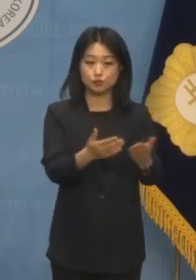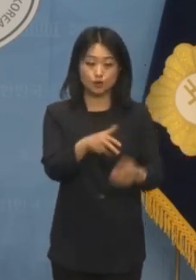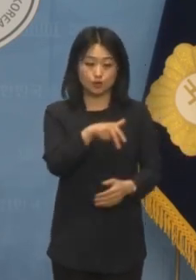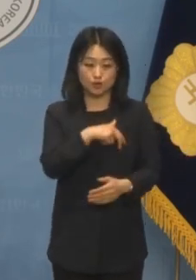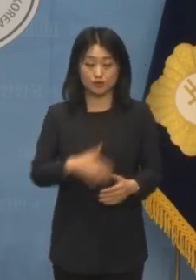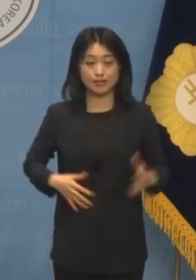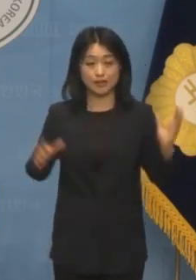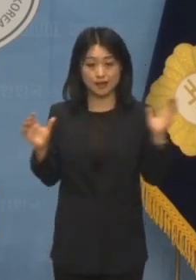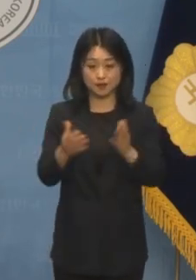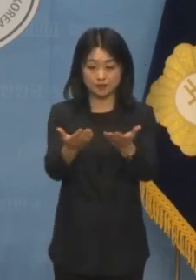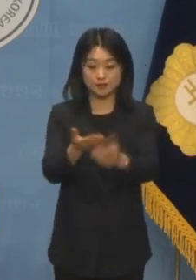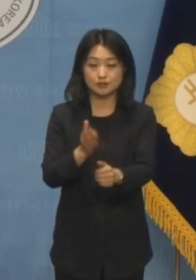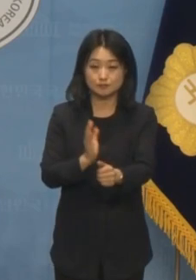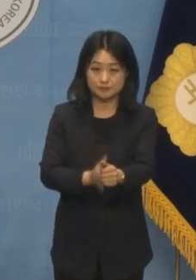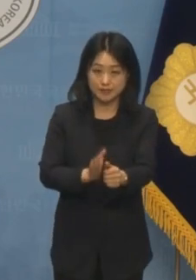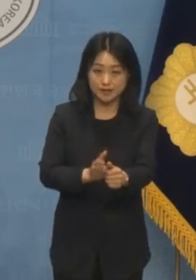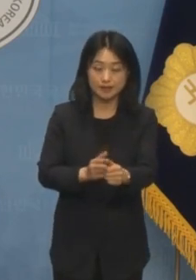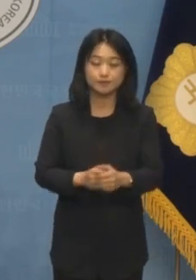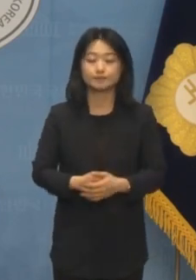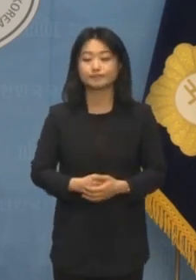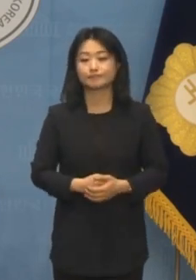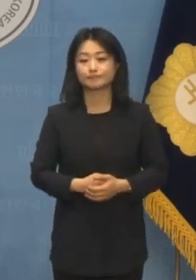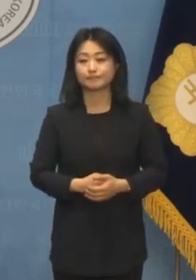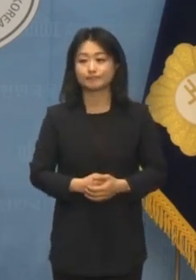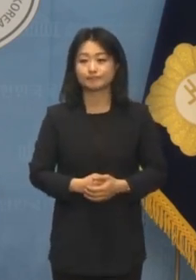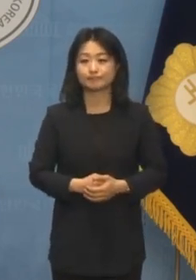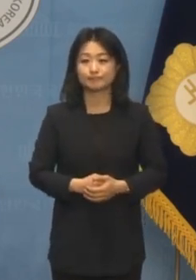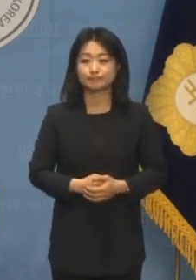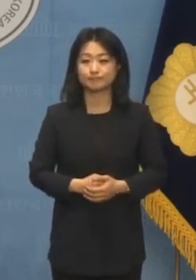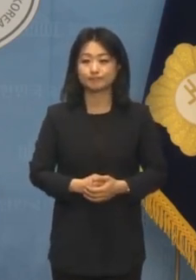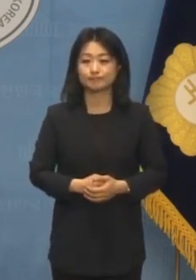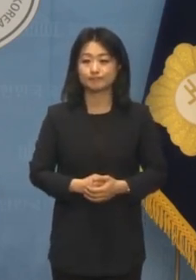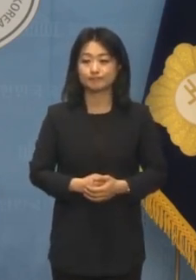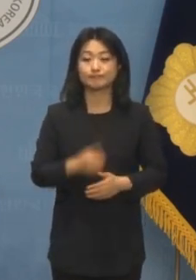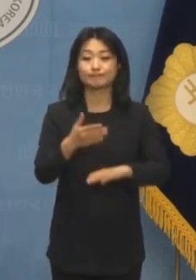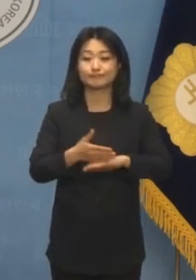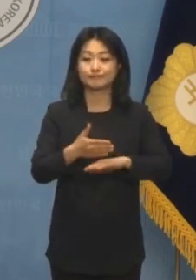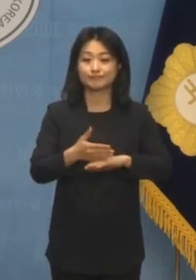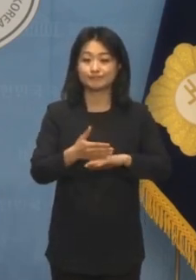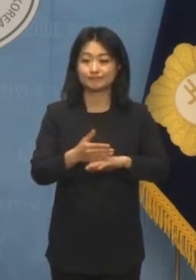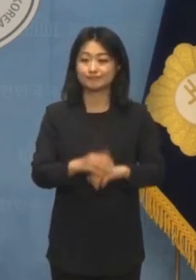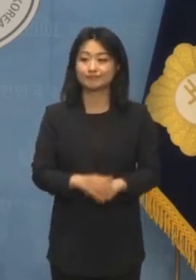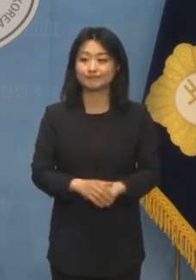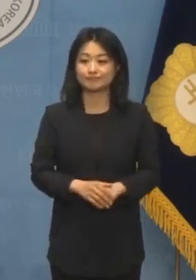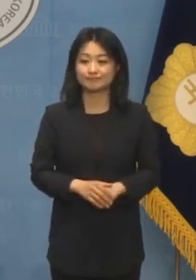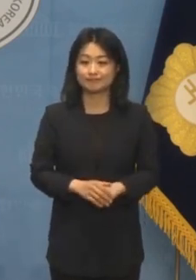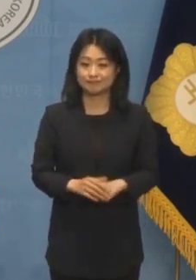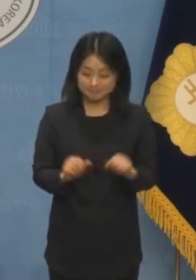세력이 함께 손잡고 해결해 나갑시다. 감사합니다.